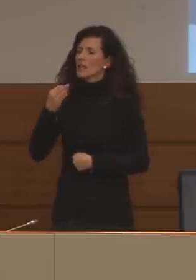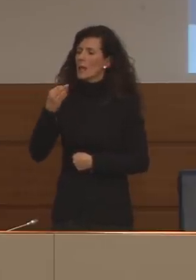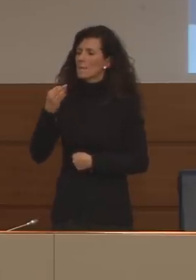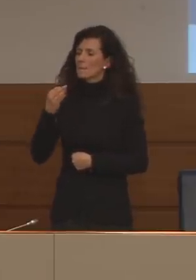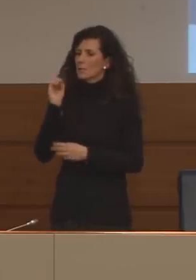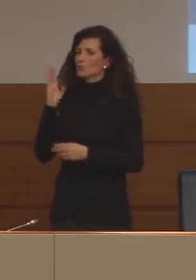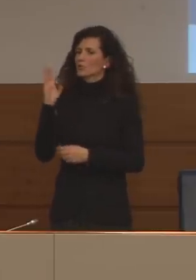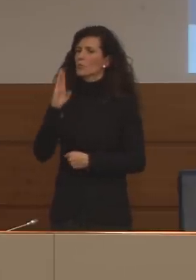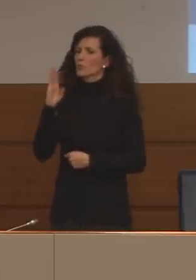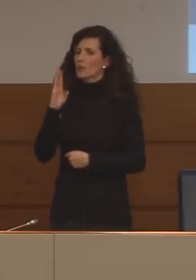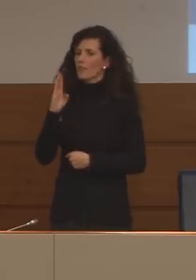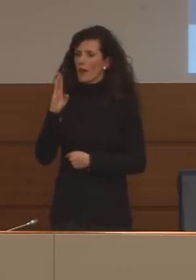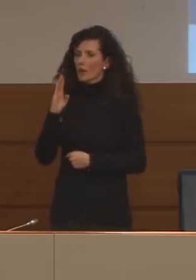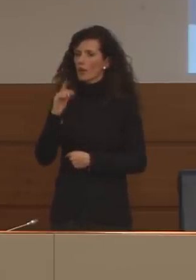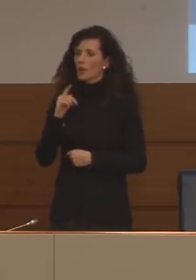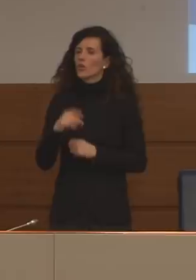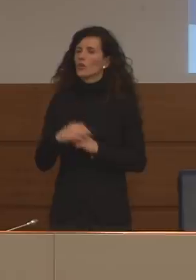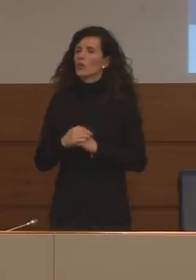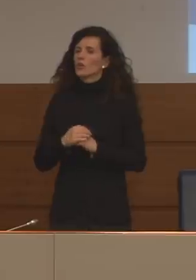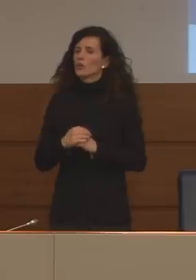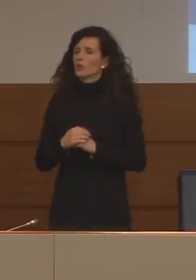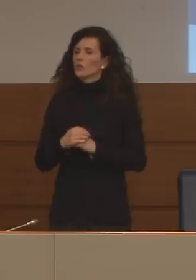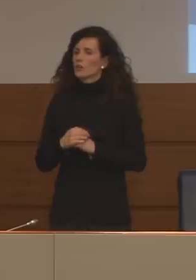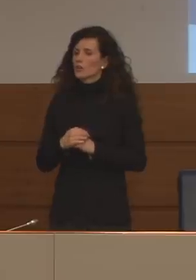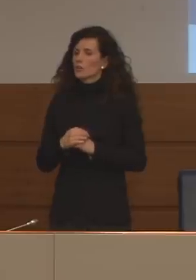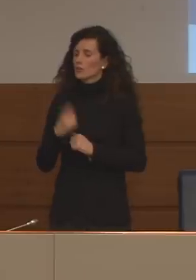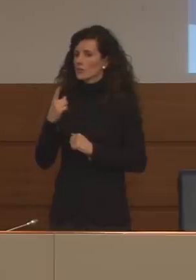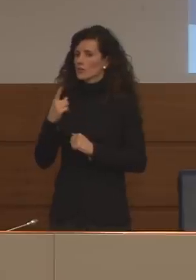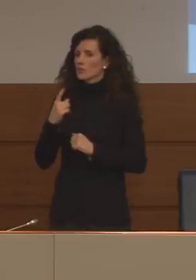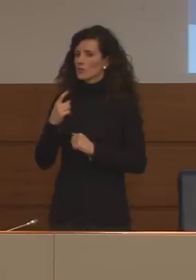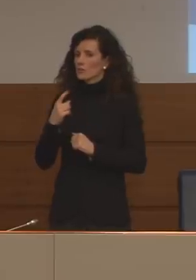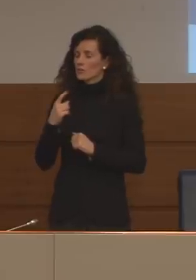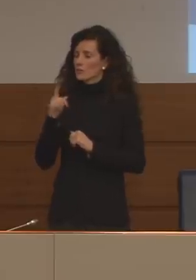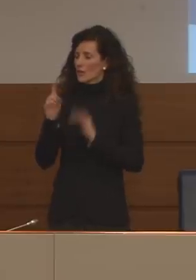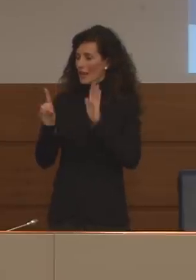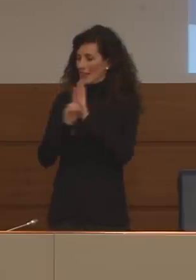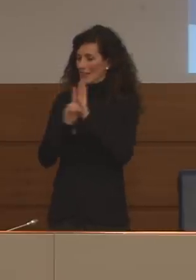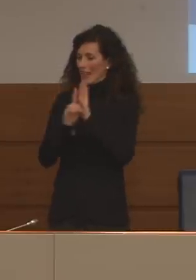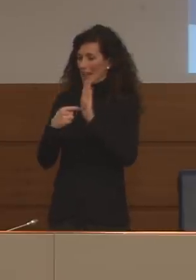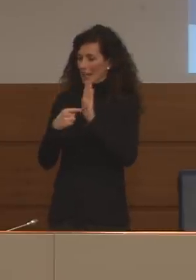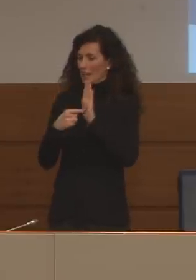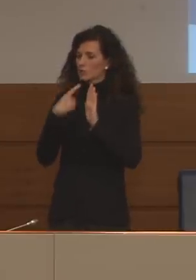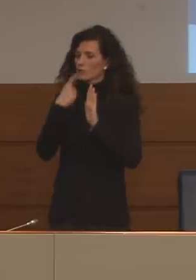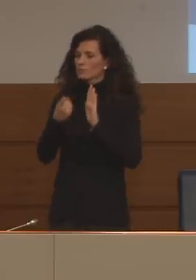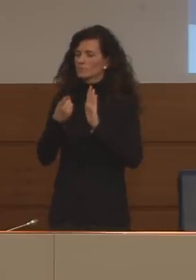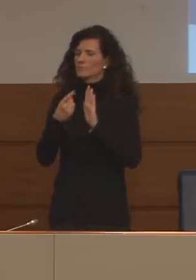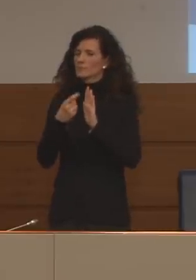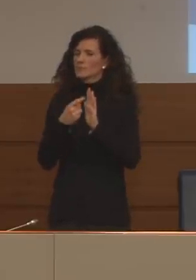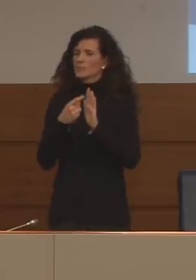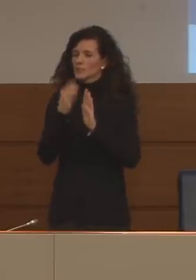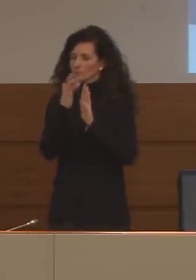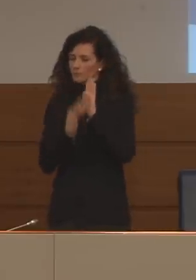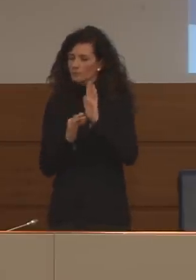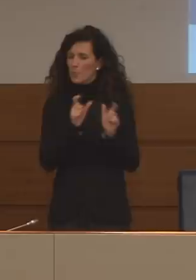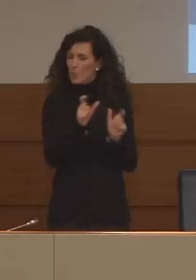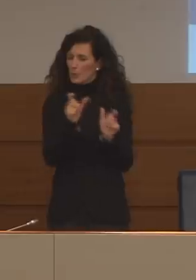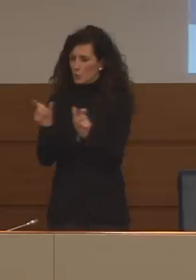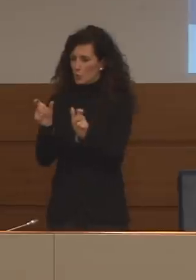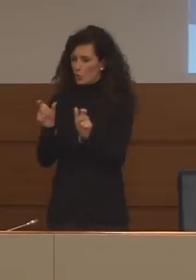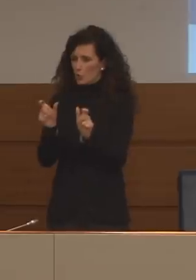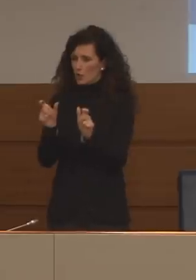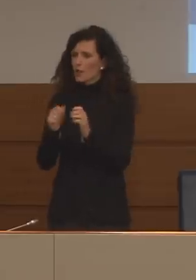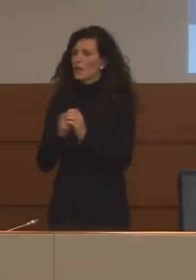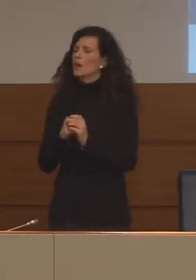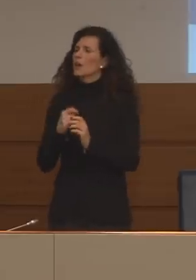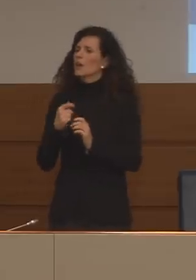nella relazione che accompagna la bozza del decreto con le misure economiche quella che sta discutendo il governo ci sono una